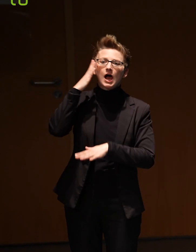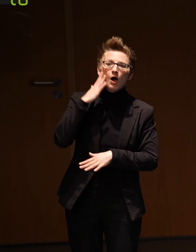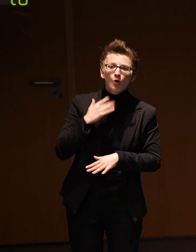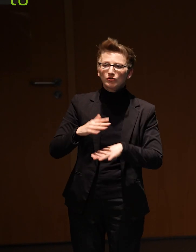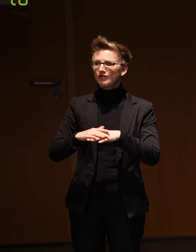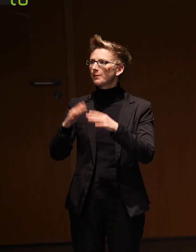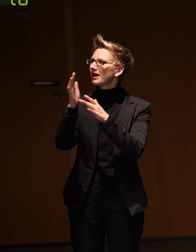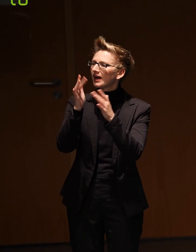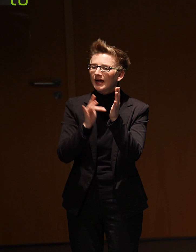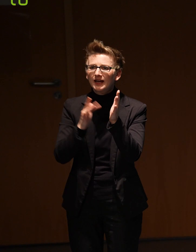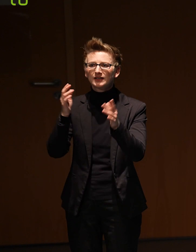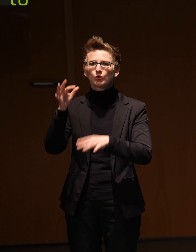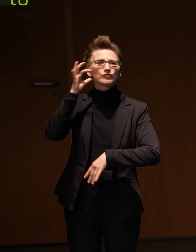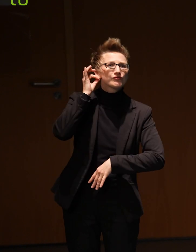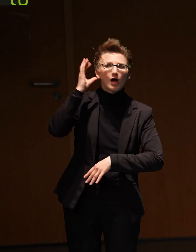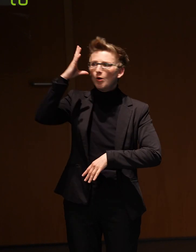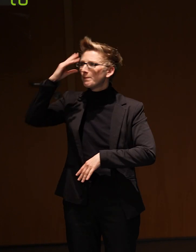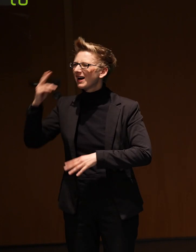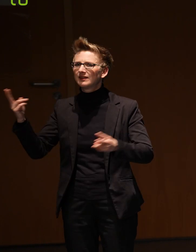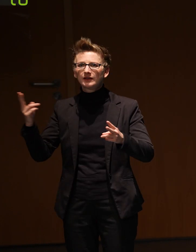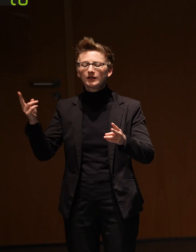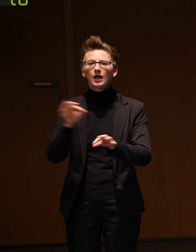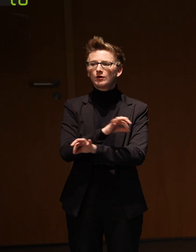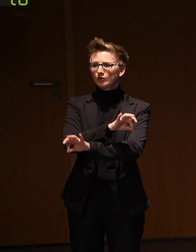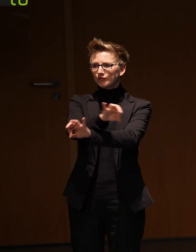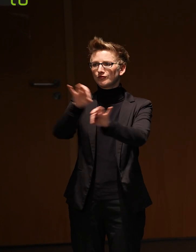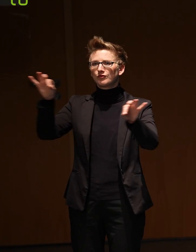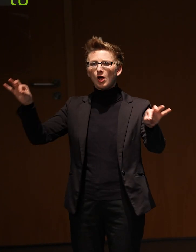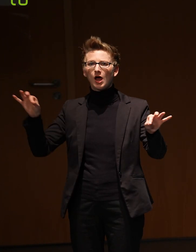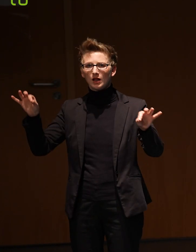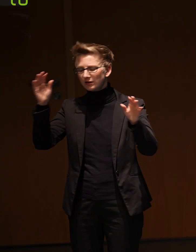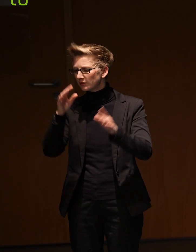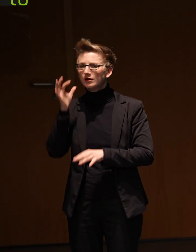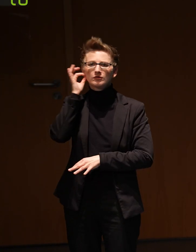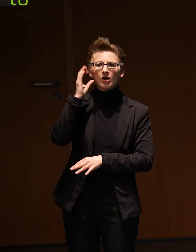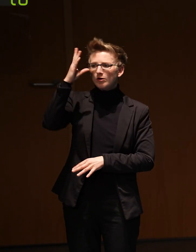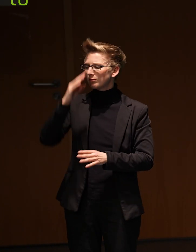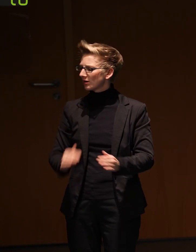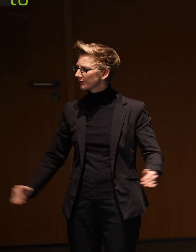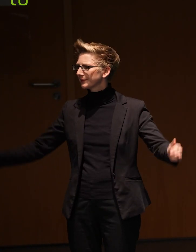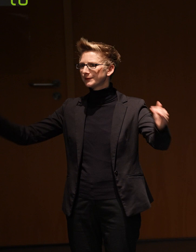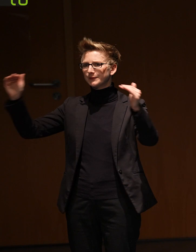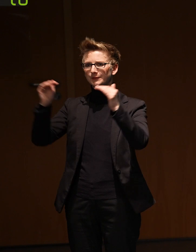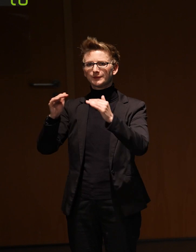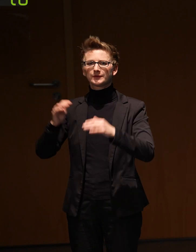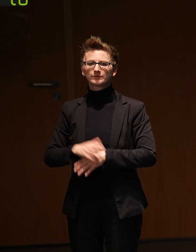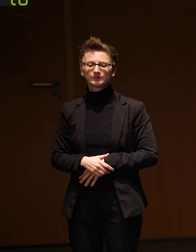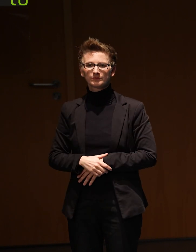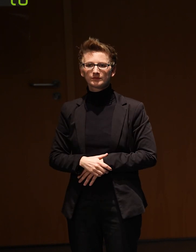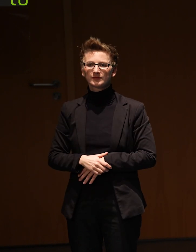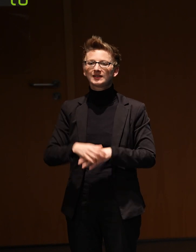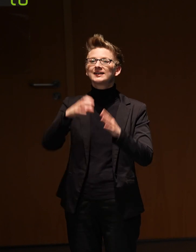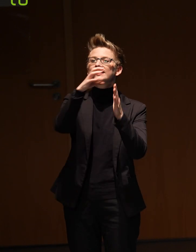Religionsgemeinschaften und der Frau genauso wie dem Mann und dem Mann genauso wie der Frau. Ein großes Gedicht ist